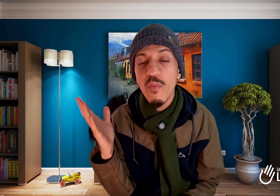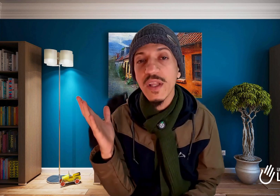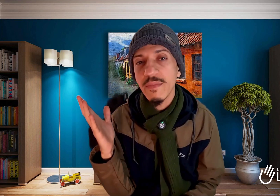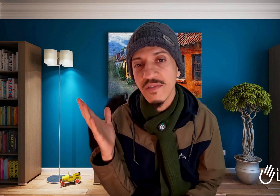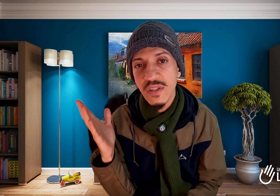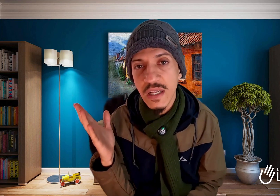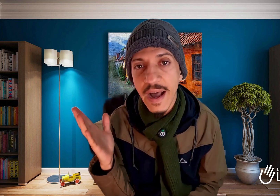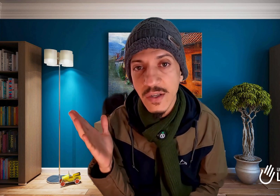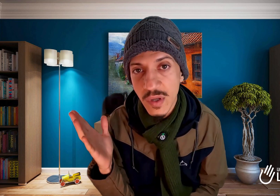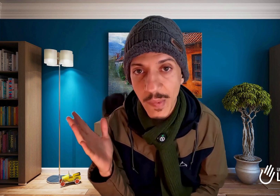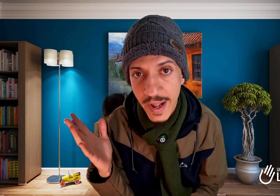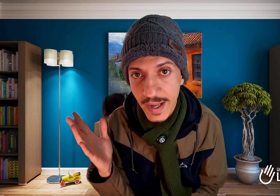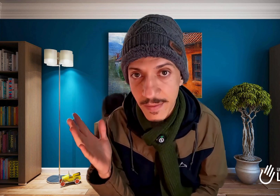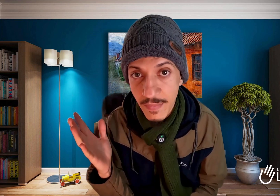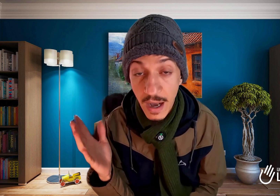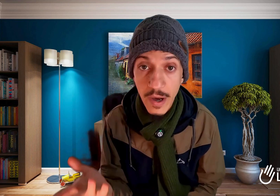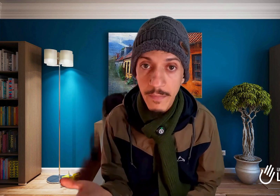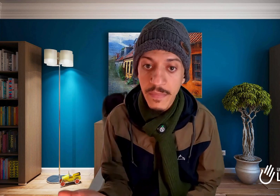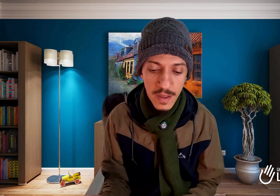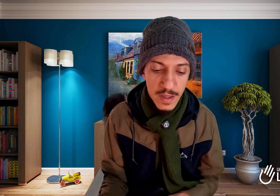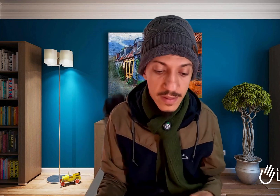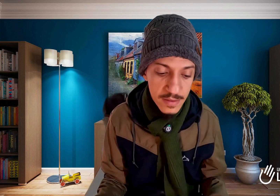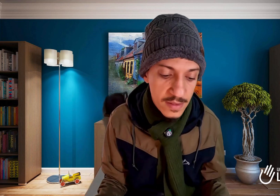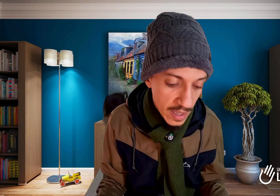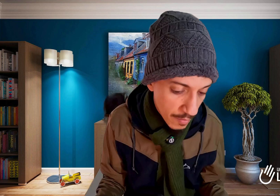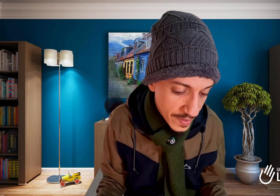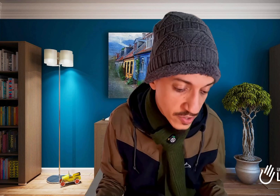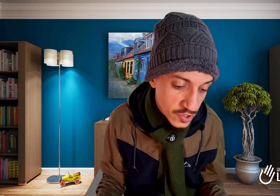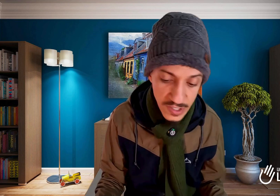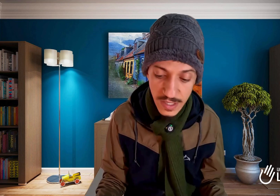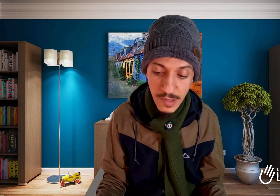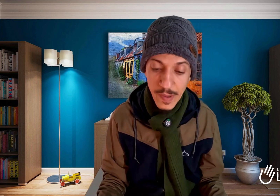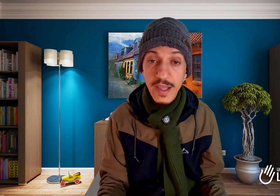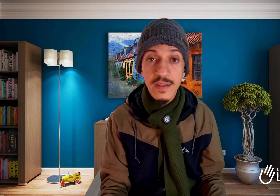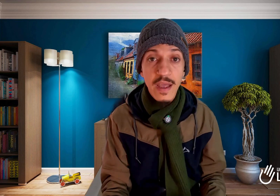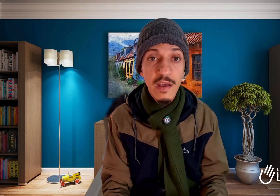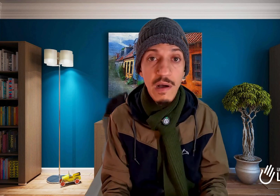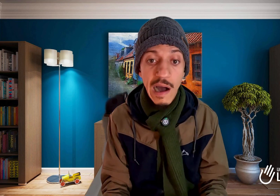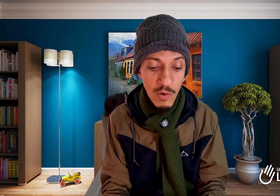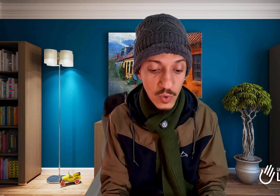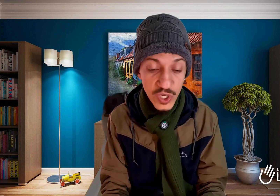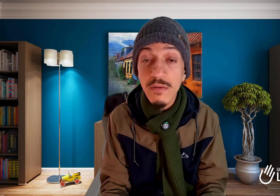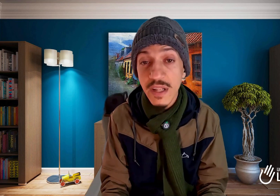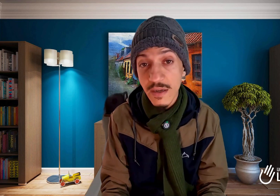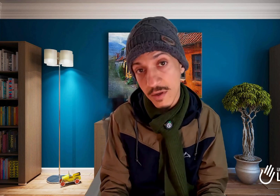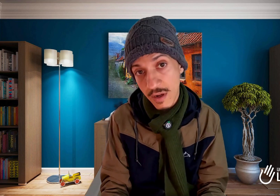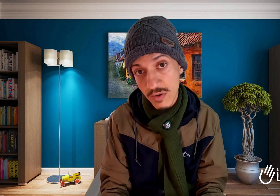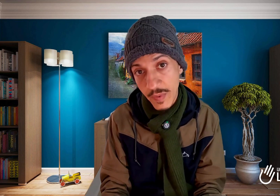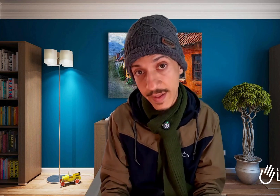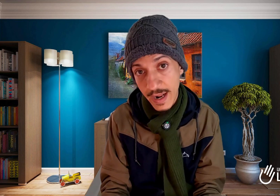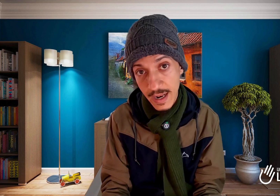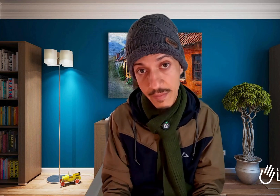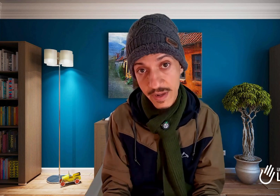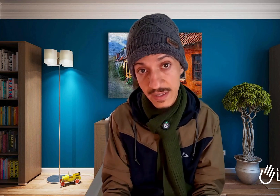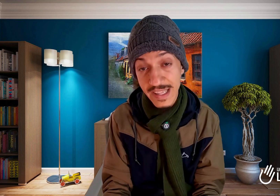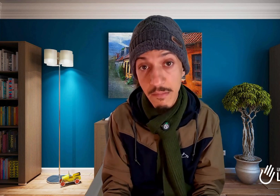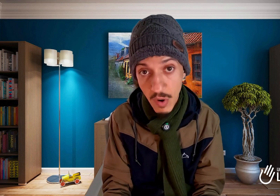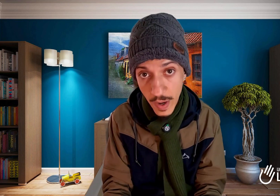mais facilidade do que parece. Agora, eu preciso dizer também que o jeito tradicional de aprender a Libras demora pelo